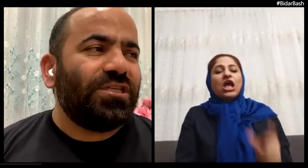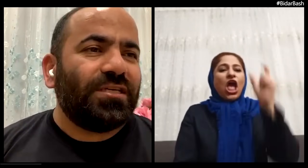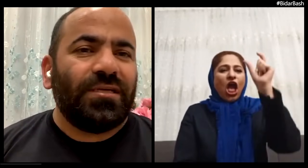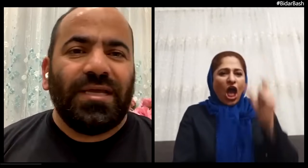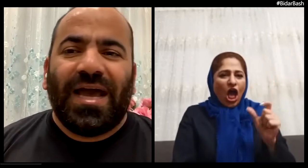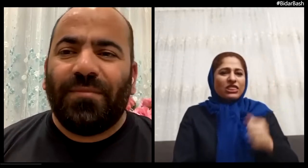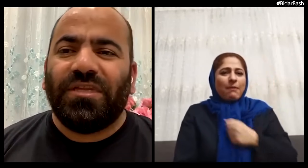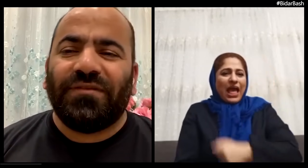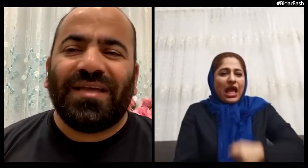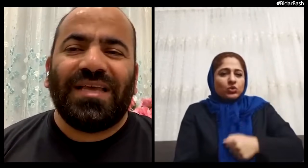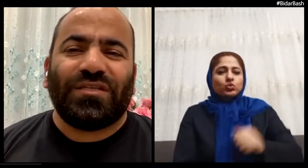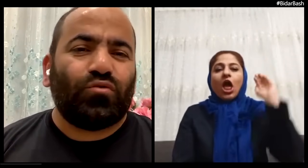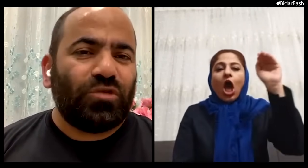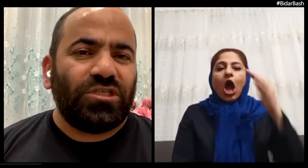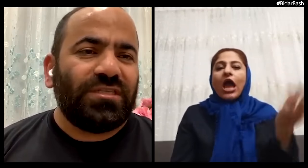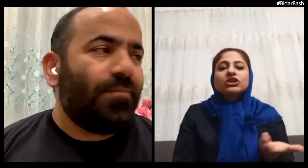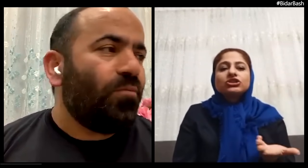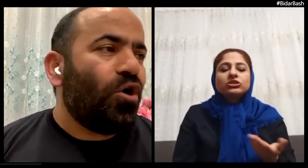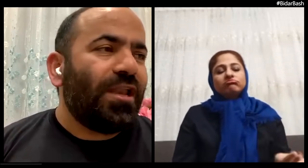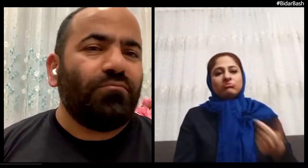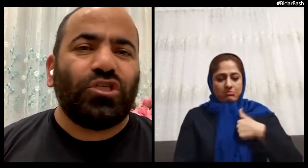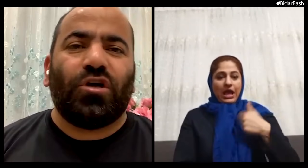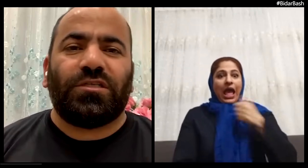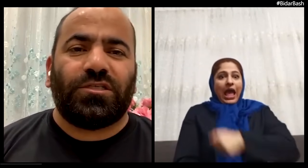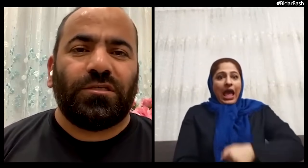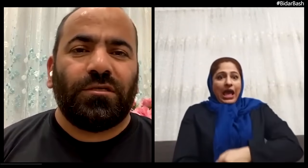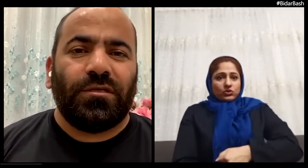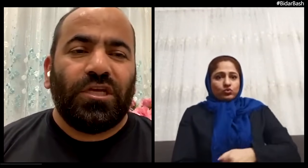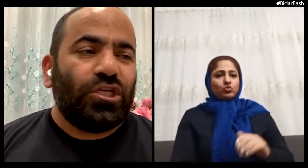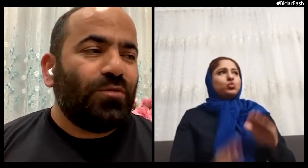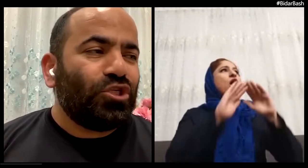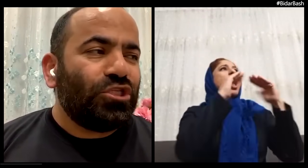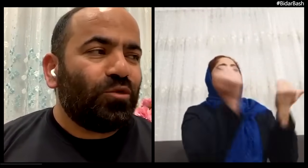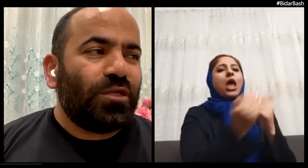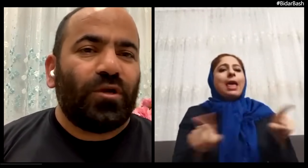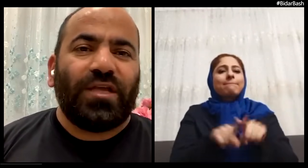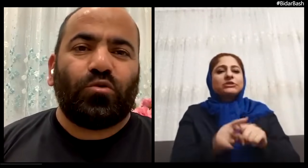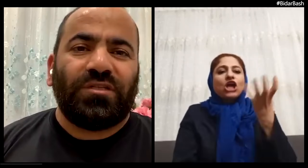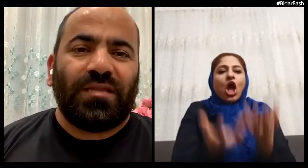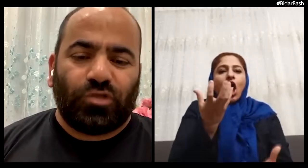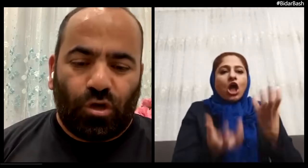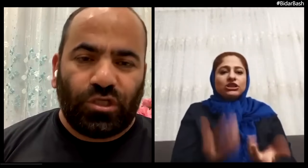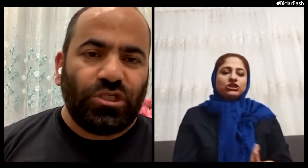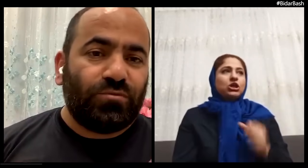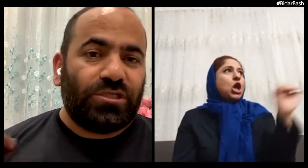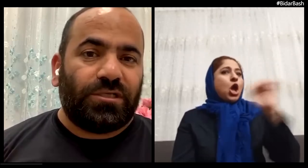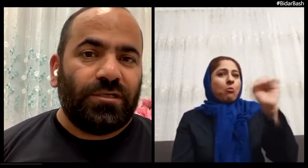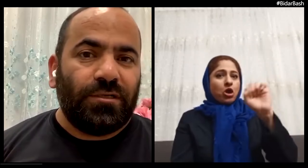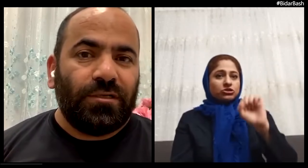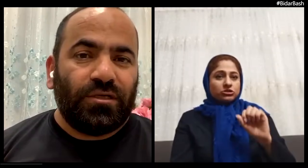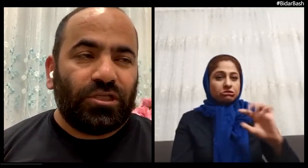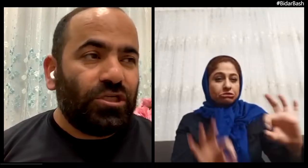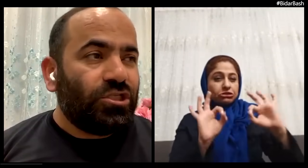حسود چیه؟ همینه که وقتی حسود بشی تمام عالم میشه آتیش. یه ماشین مدل باره از جلوت رد میشه، آتیش